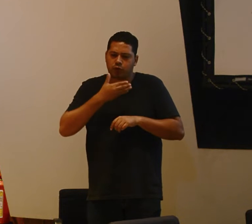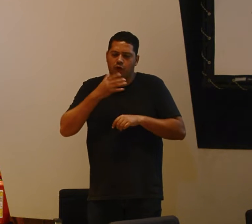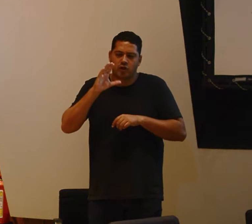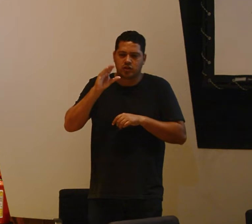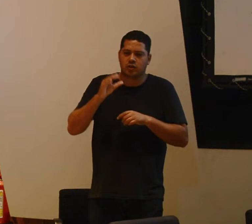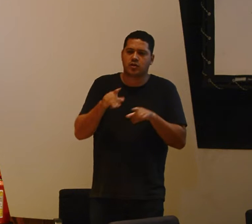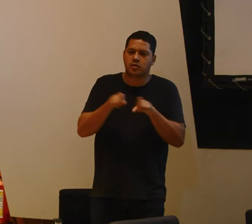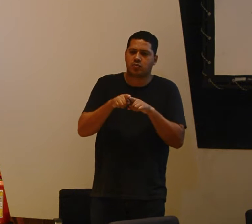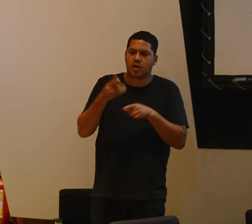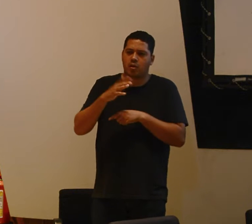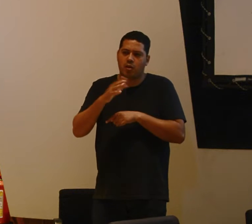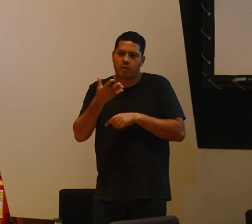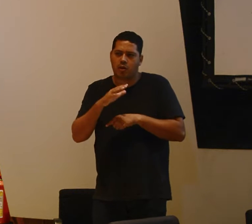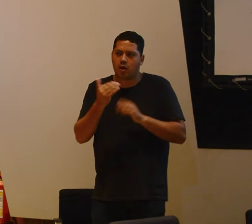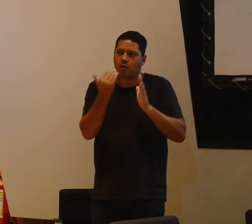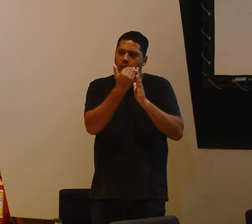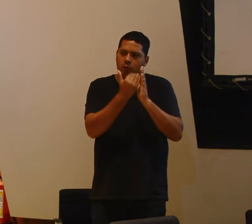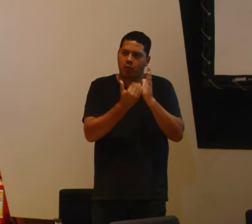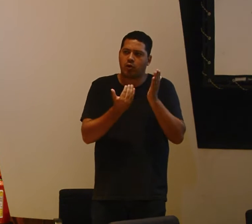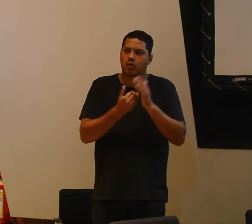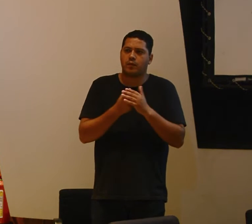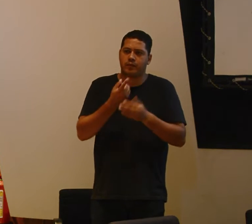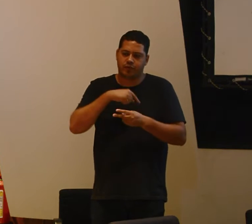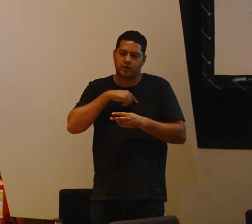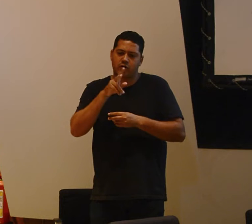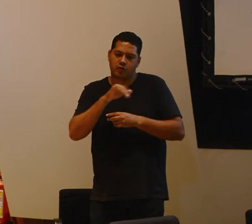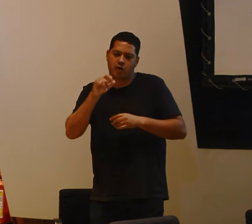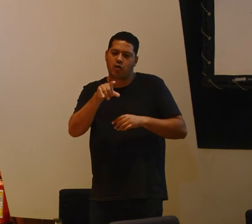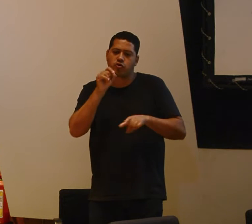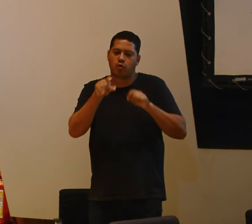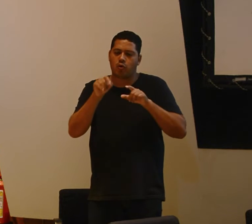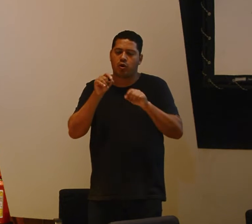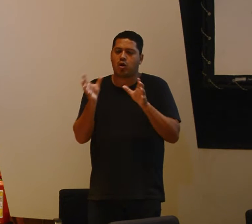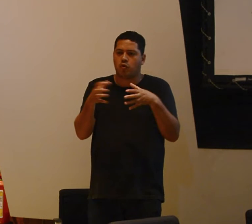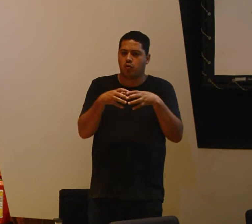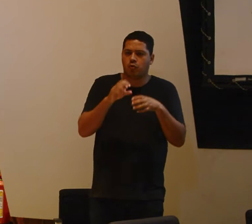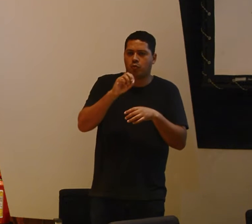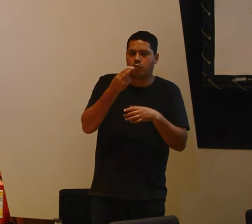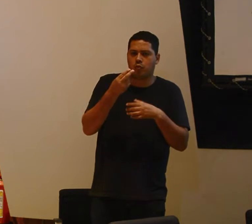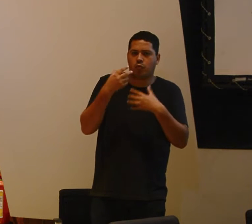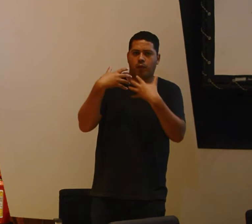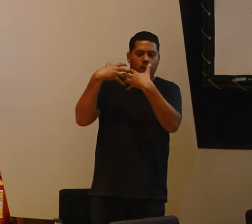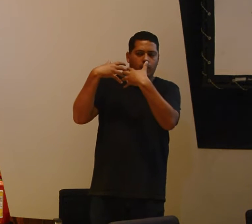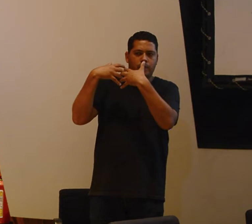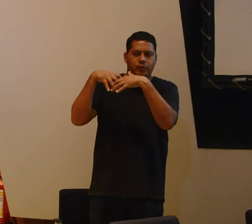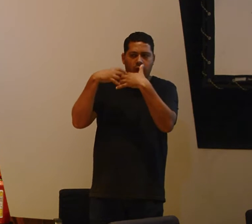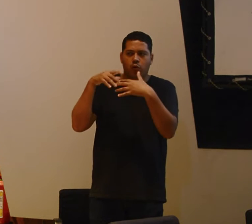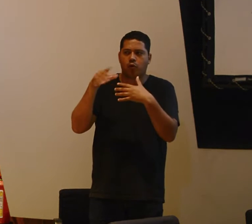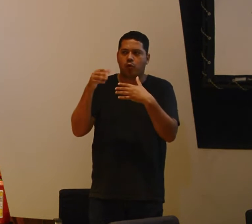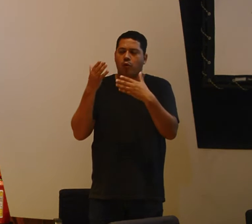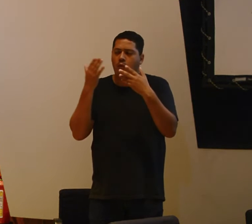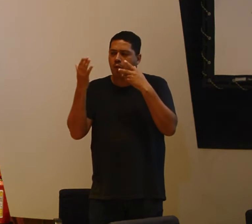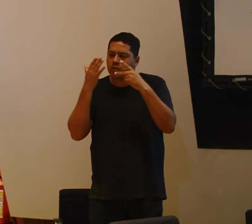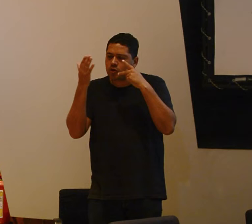a depender do caso e do melhor modelo de intervenção, a gente vai selecionar, né, em equipe, o neuropediatra, o psiquiatra vai